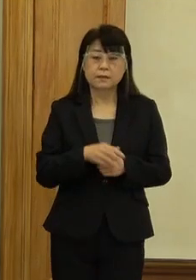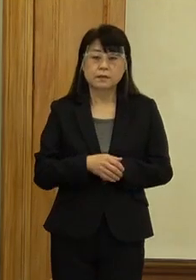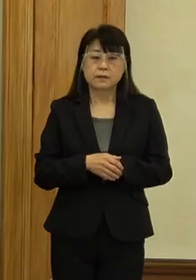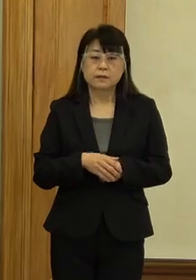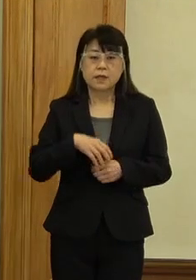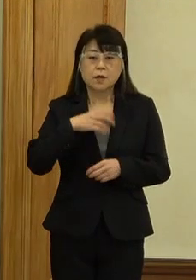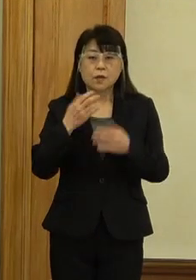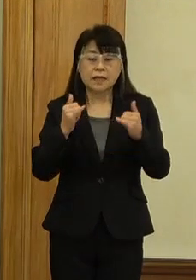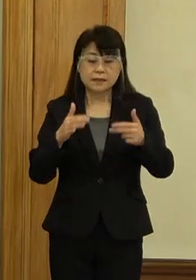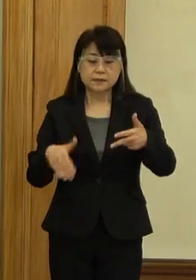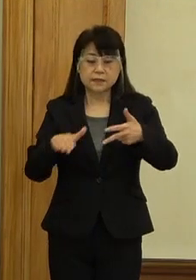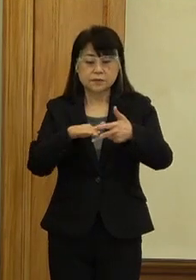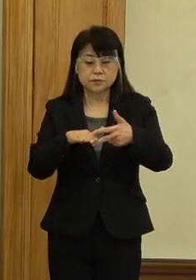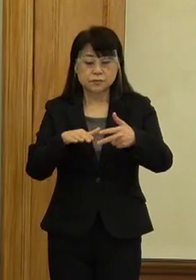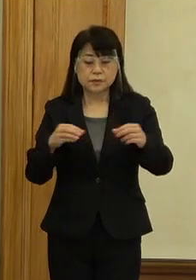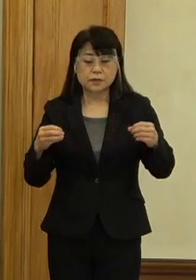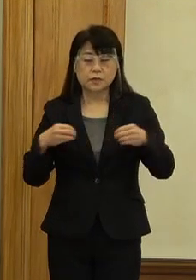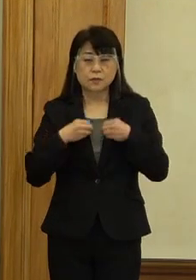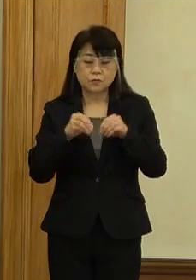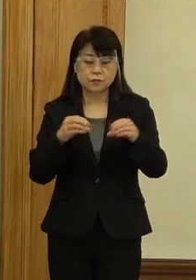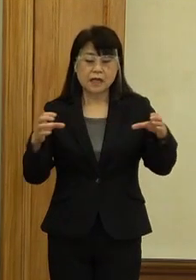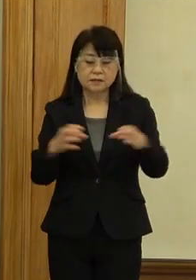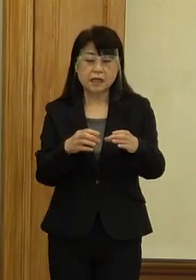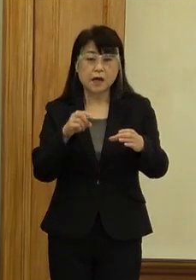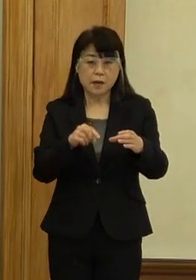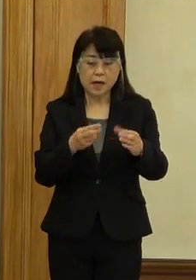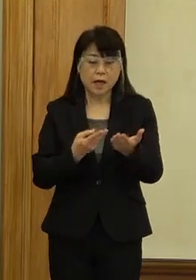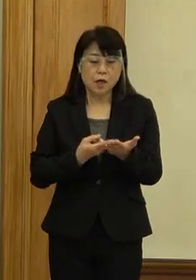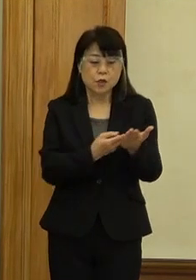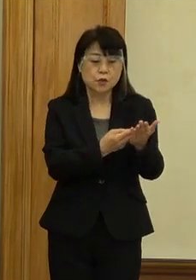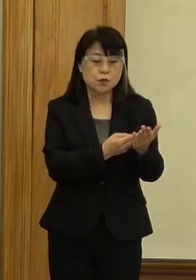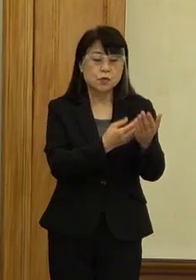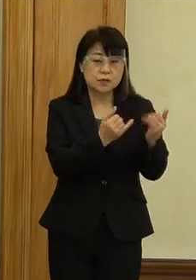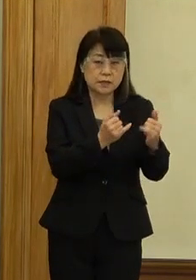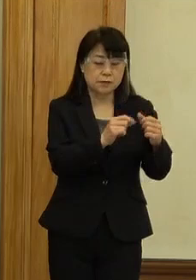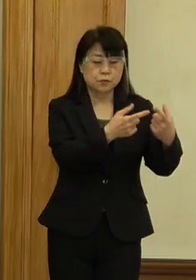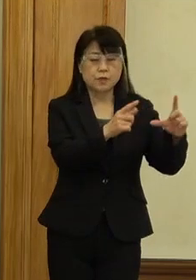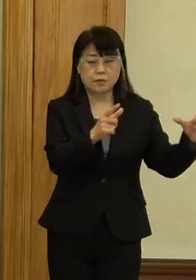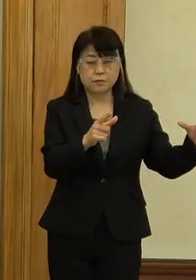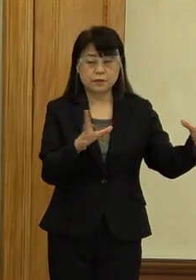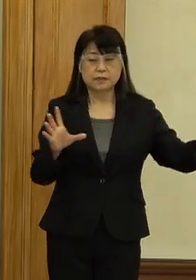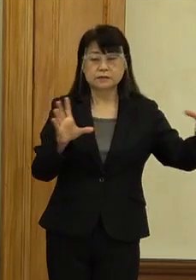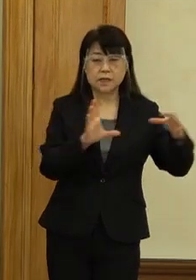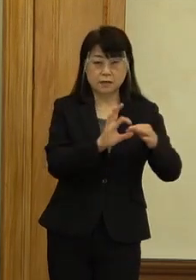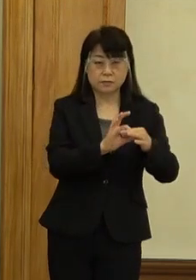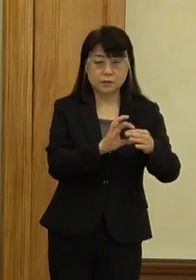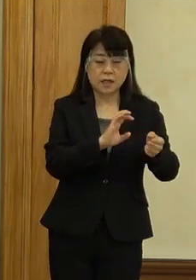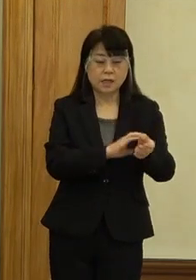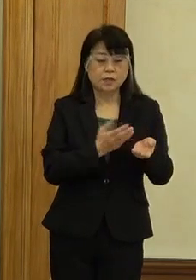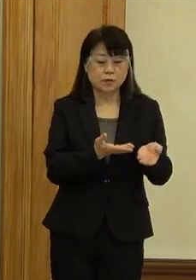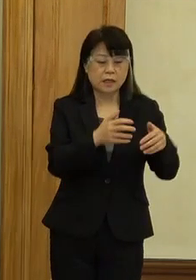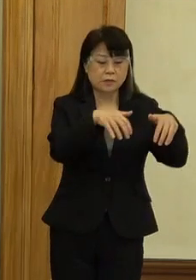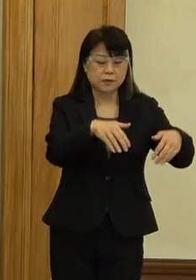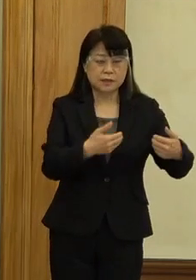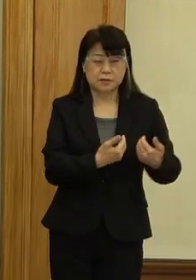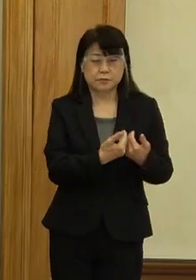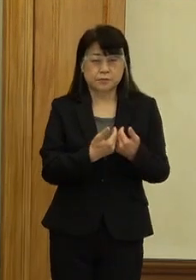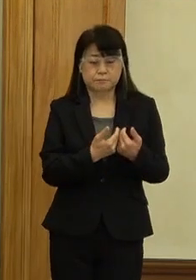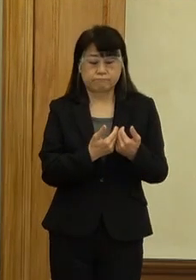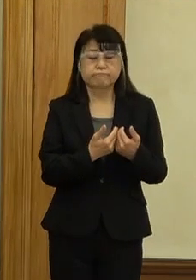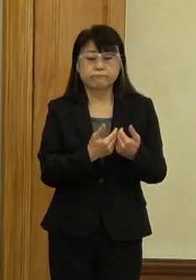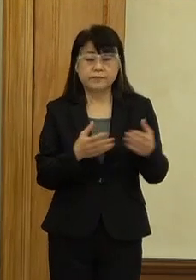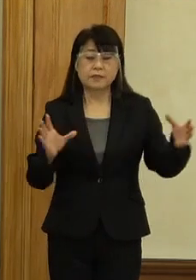でのクラスターは、これはすぐに入院者の増加につながり、医療提供体制の逼迫にもつながりかねません。な